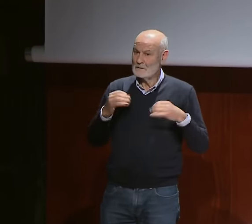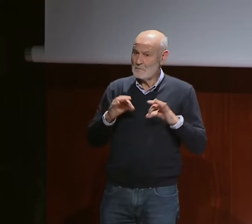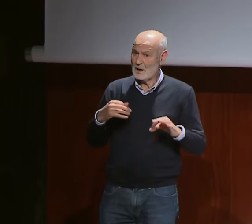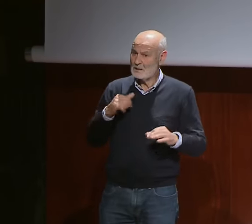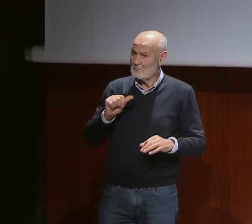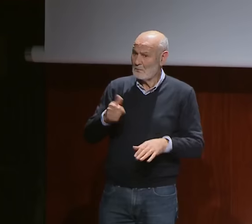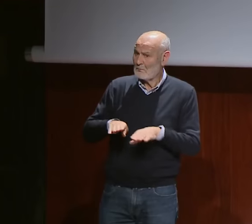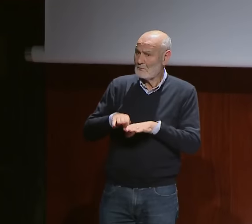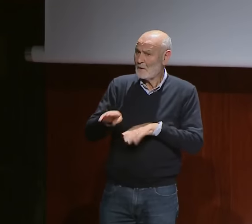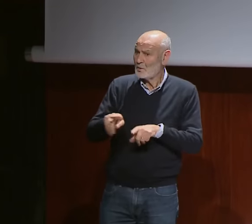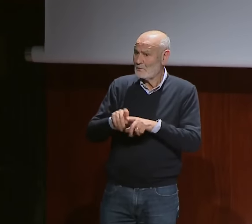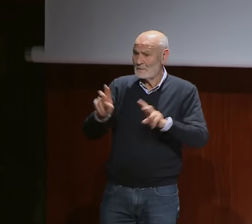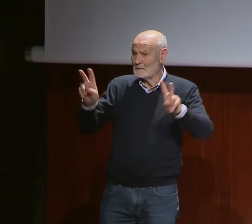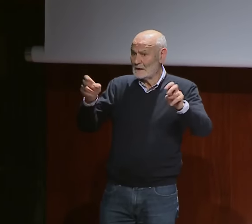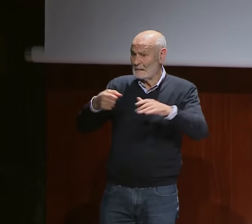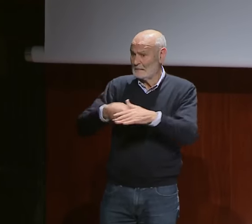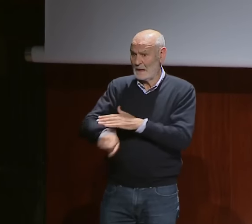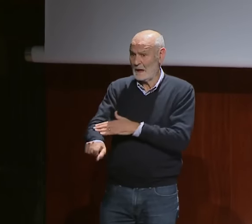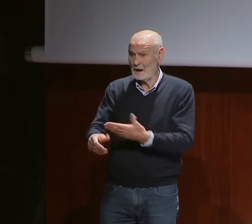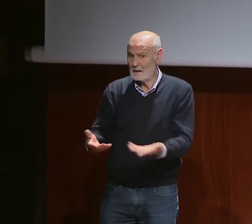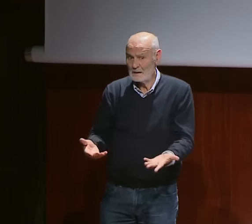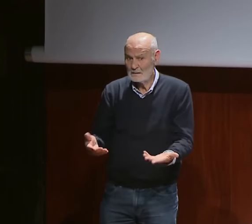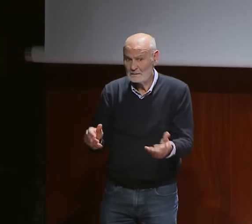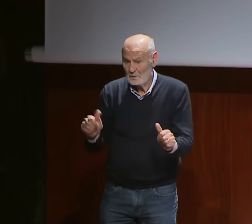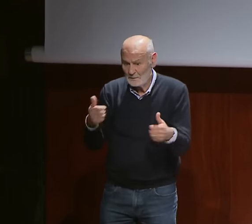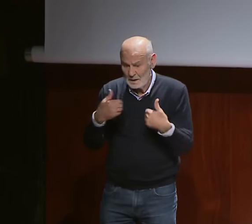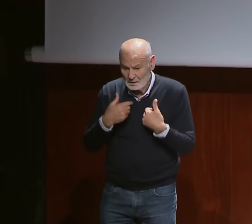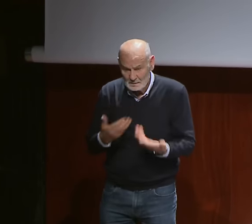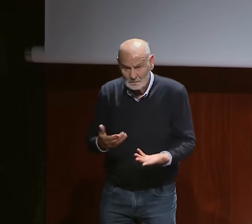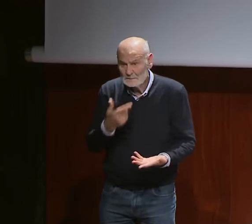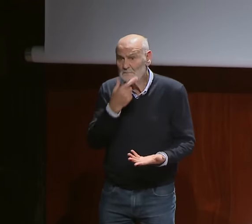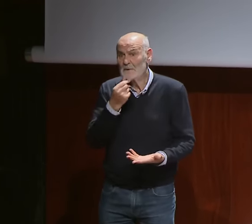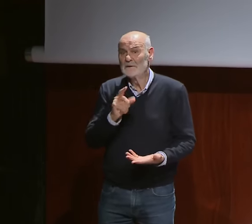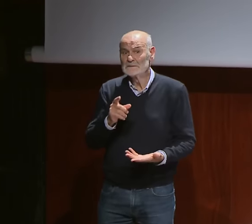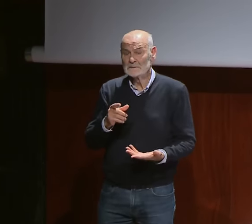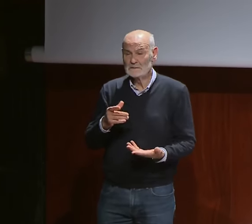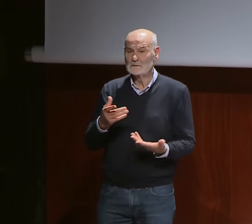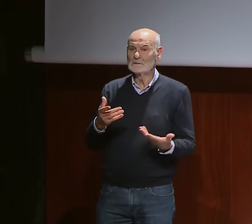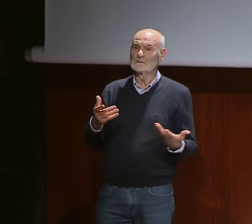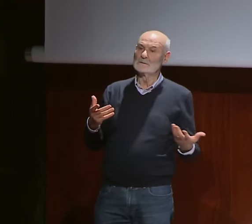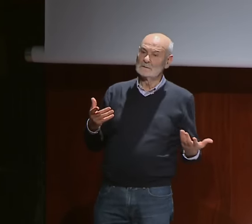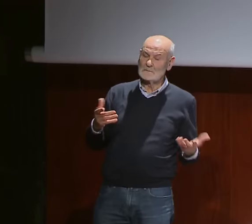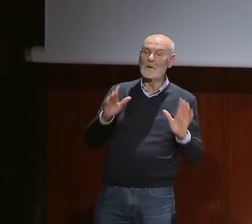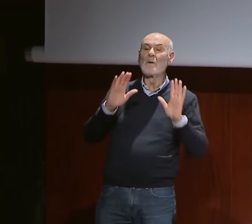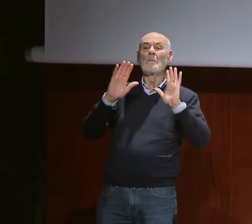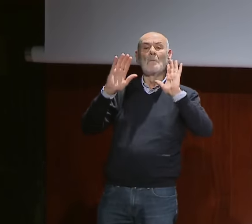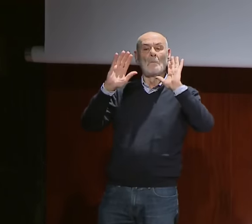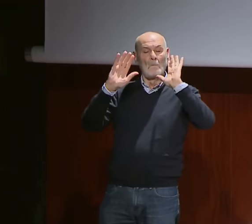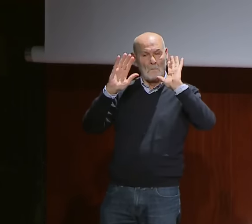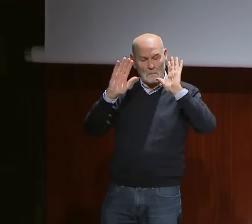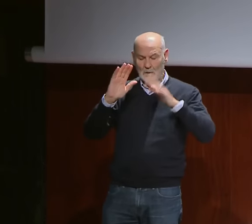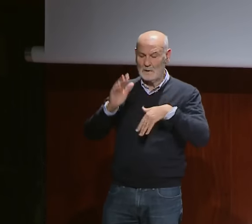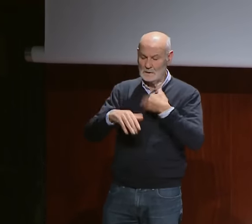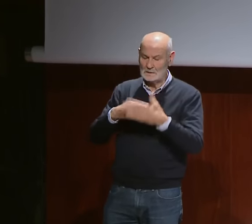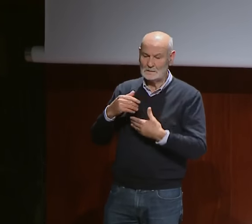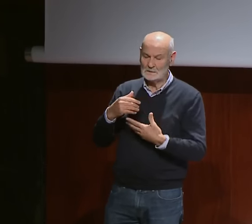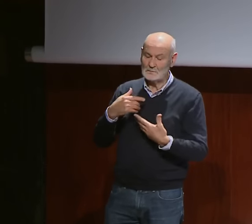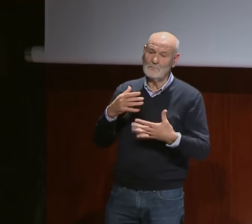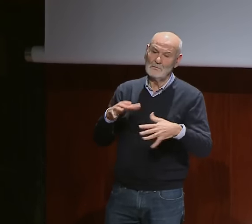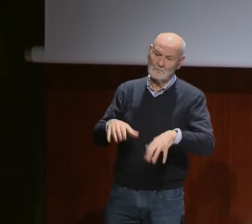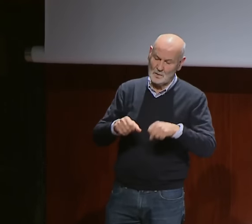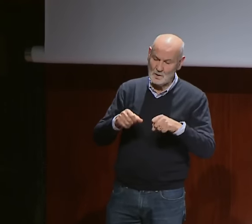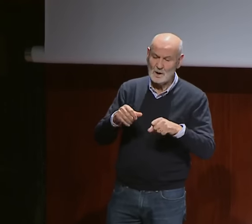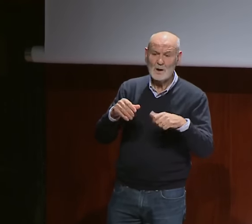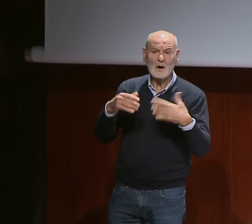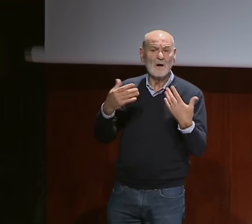c'était dur, quoi. Et puis, j'ai reçu des conseils aussi de beaucoup de gens, parce que c'était vraiment quelque chose que je